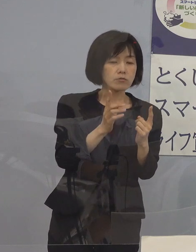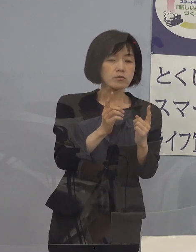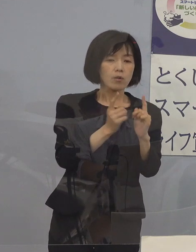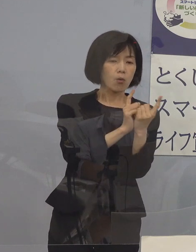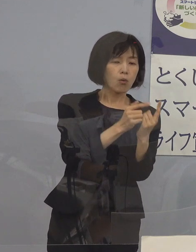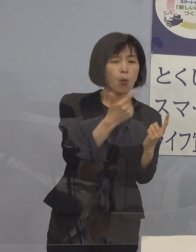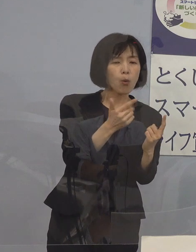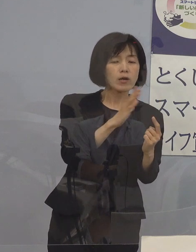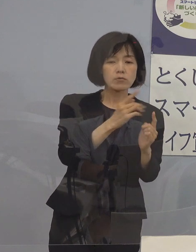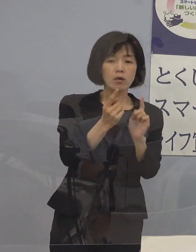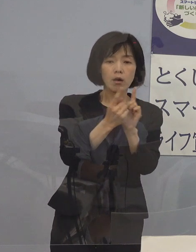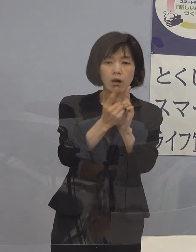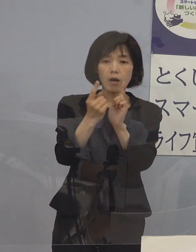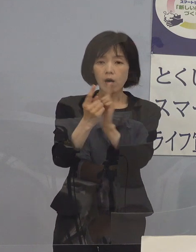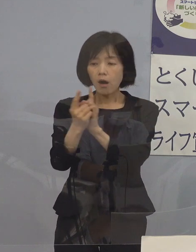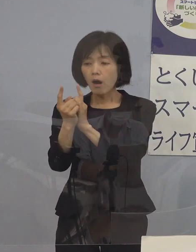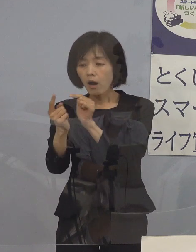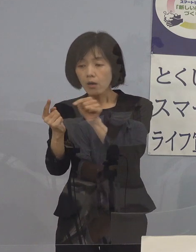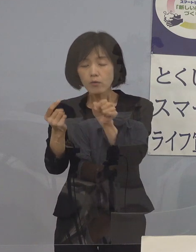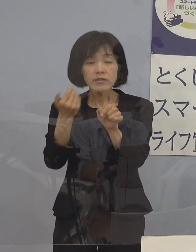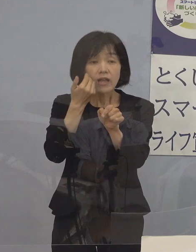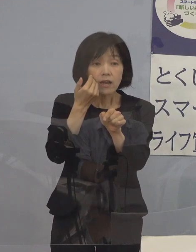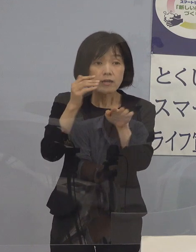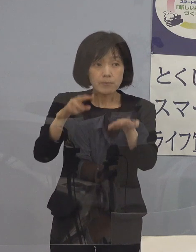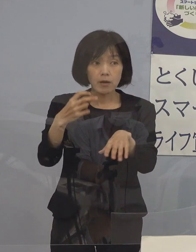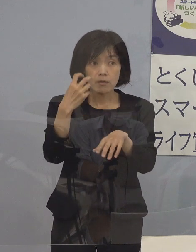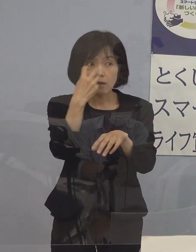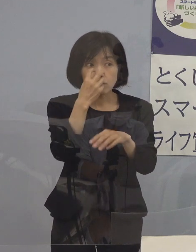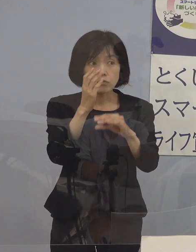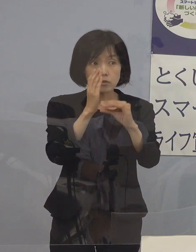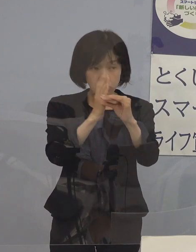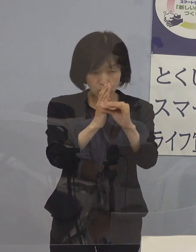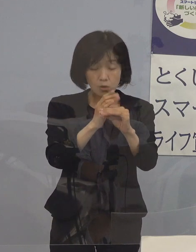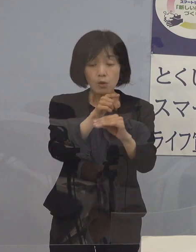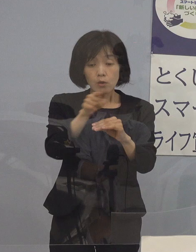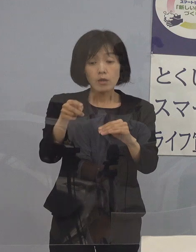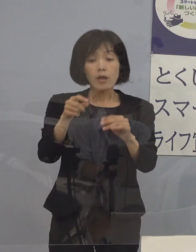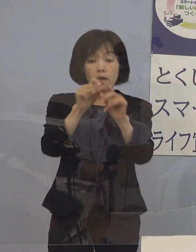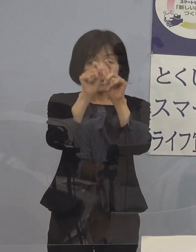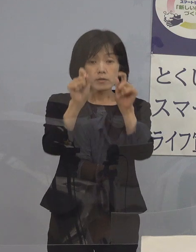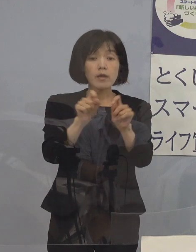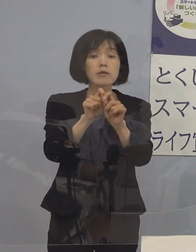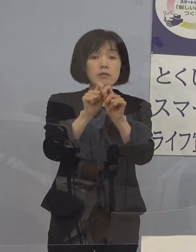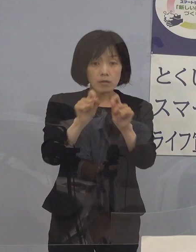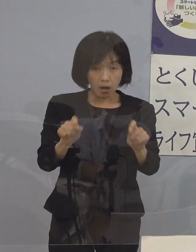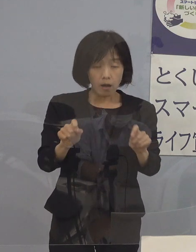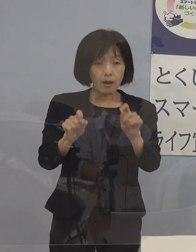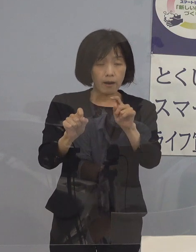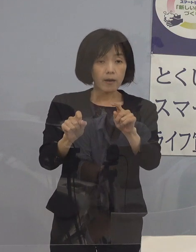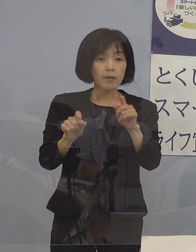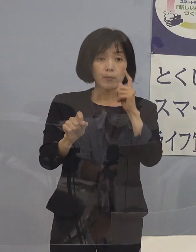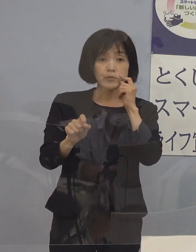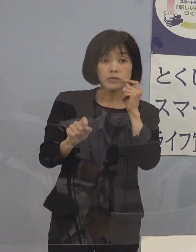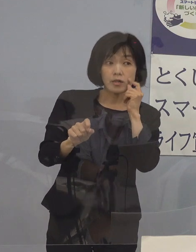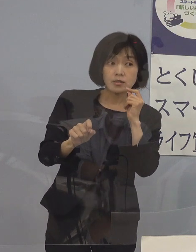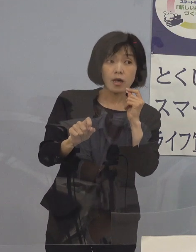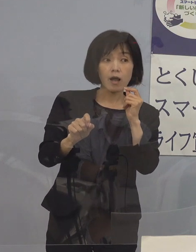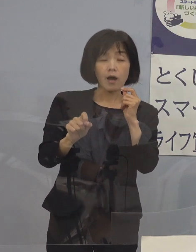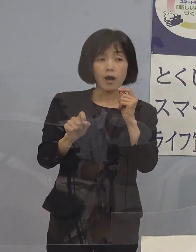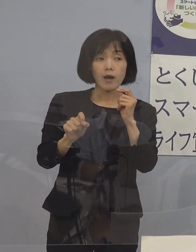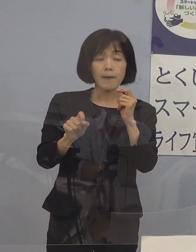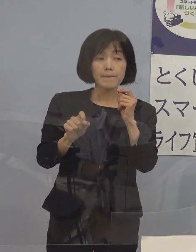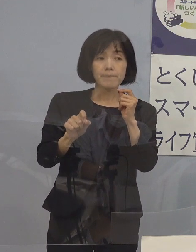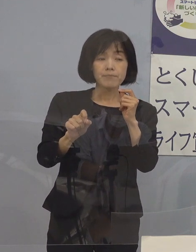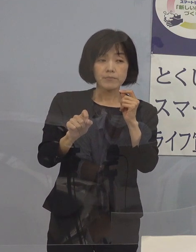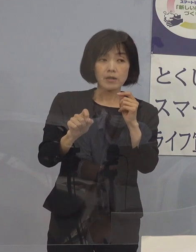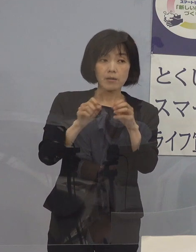触者の調査、これはされておられますので、もちろんその結果、これによって場合によってはそうしたことが